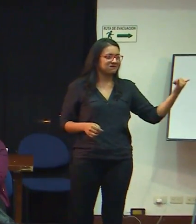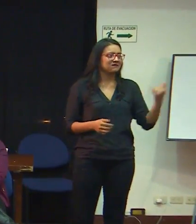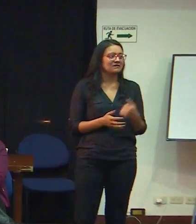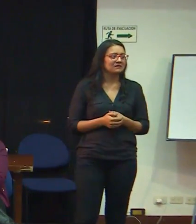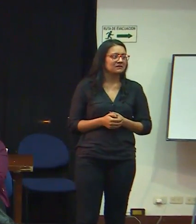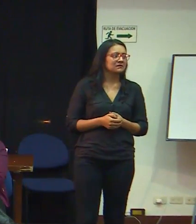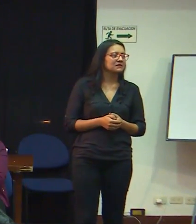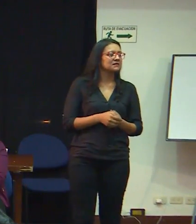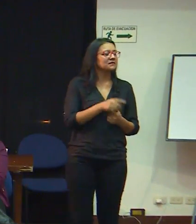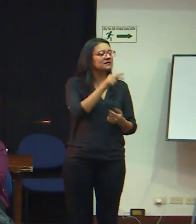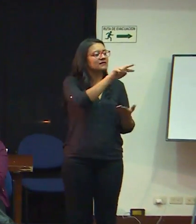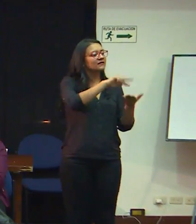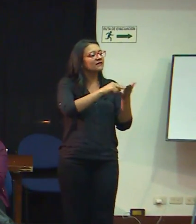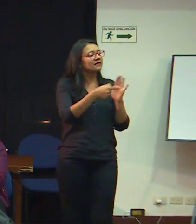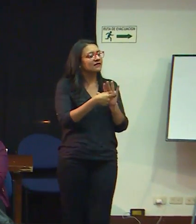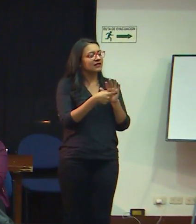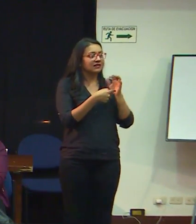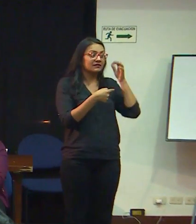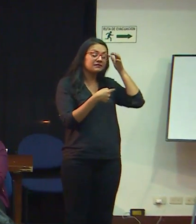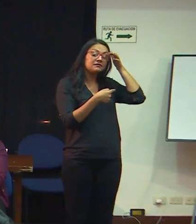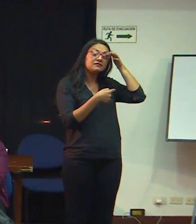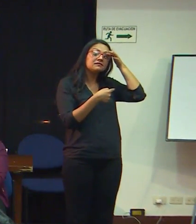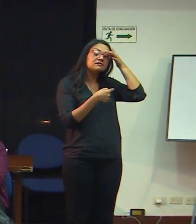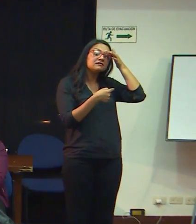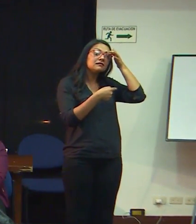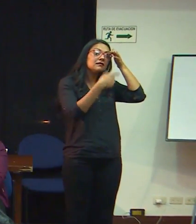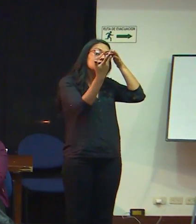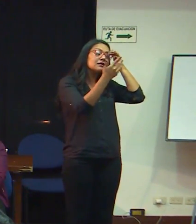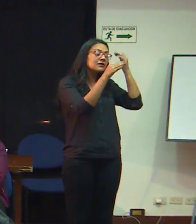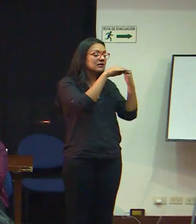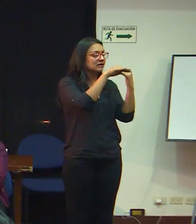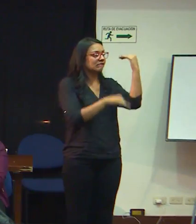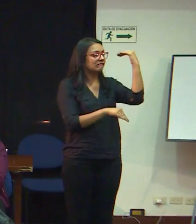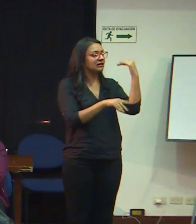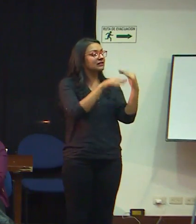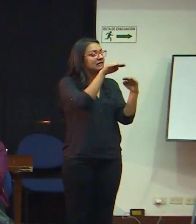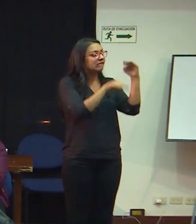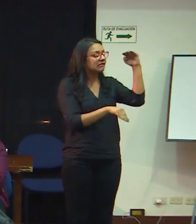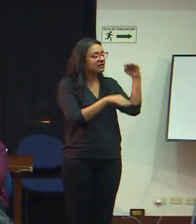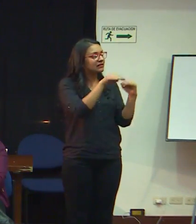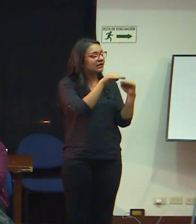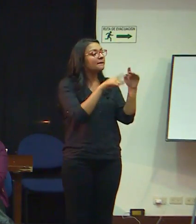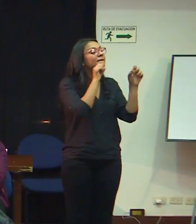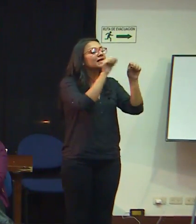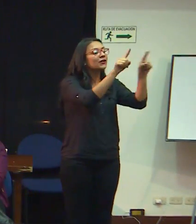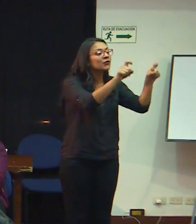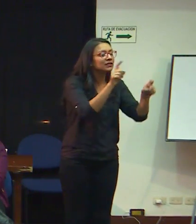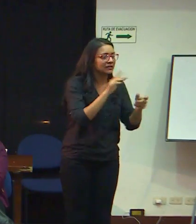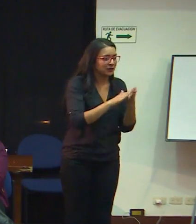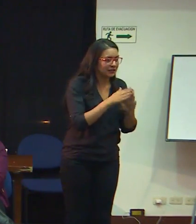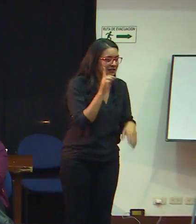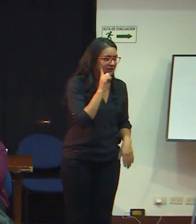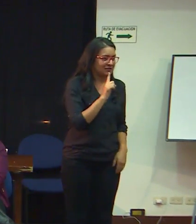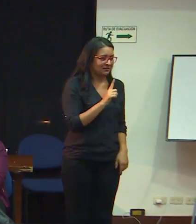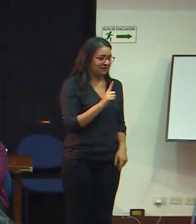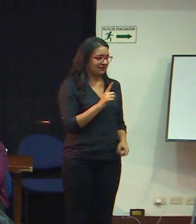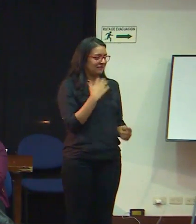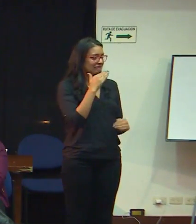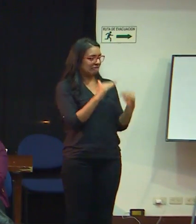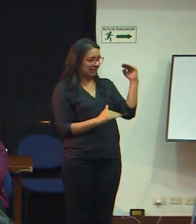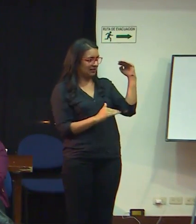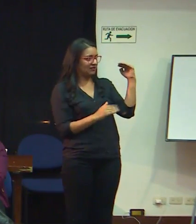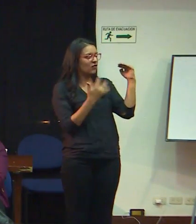Y es, definitivamente, ¿de qué manera las desigualdades particulares que han puesto en la escena hoy,